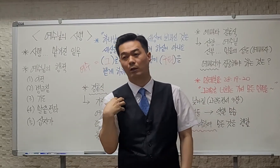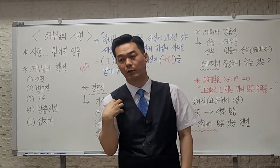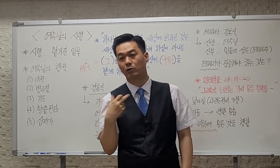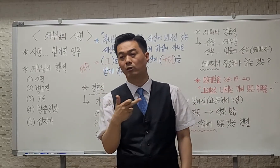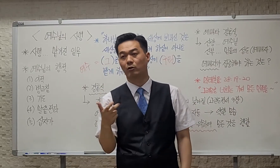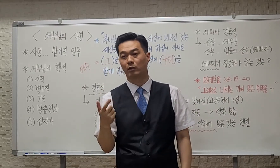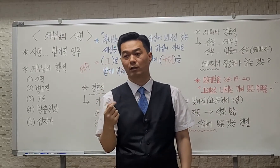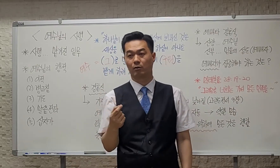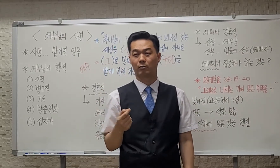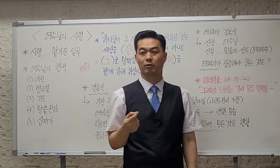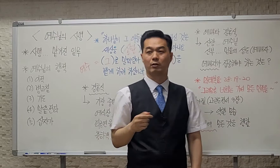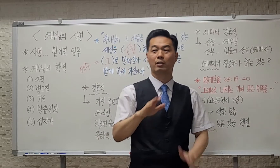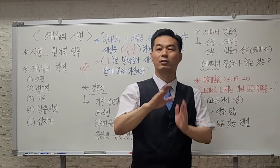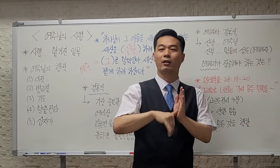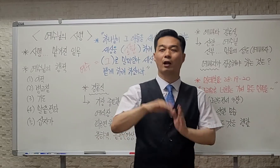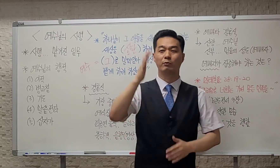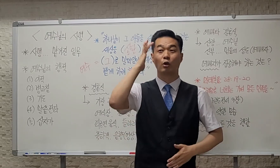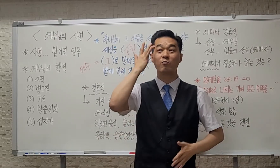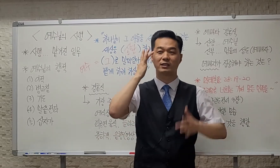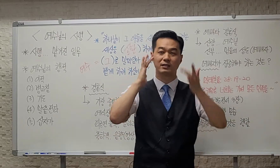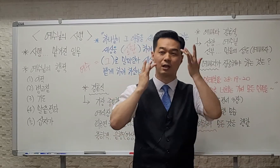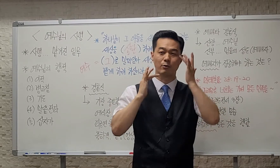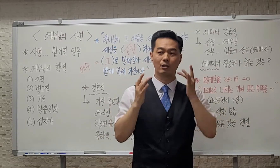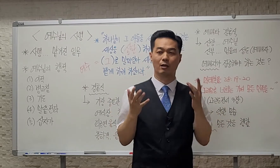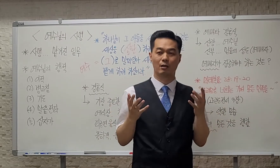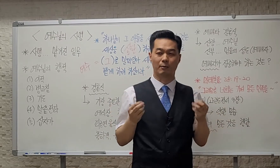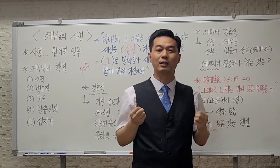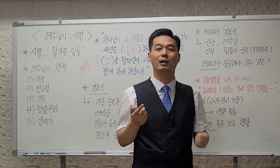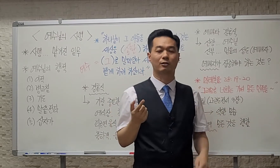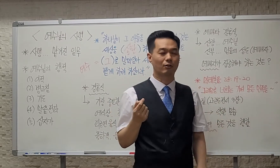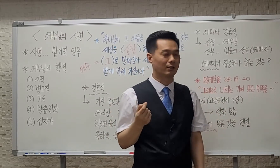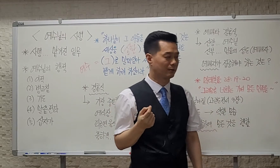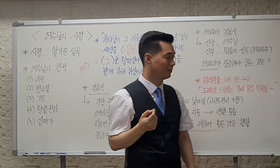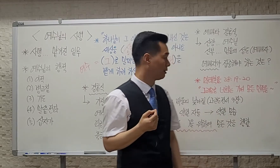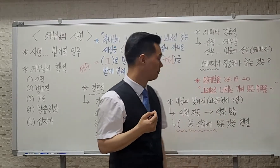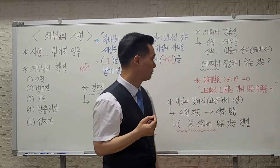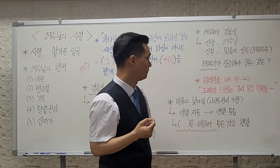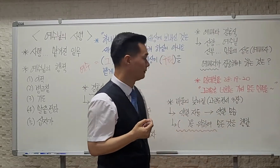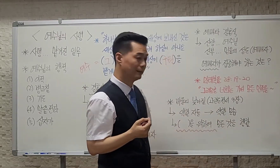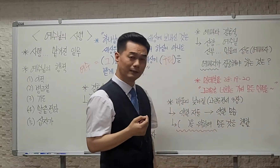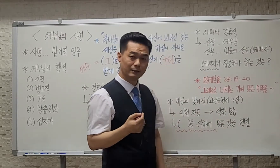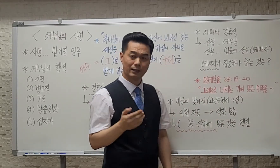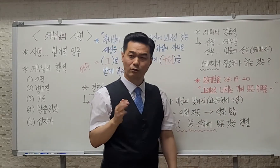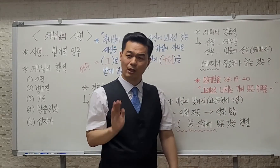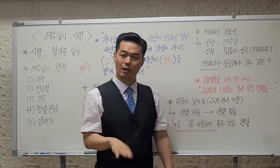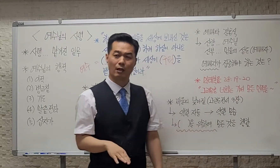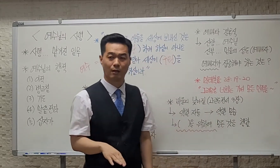컸던 것 같아요. 근데 그때 생각하면 정말 진땀이 많이 났던 것 같습니다. 자, 그런데